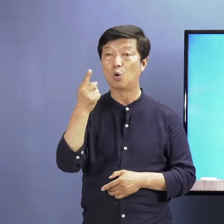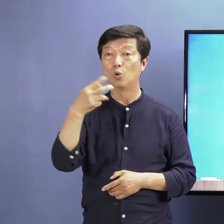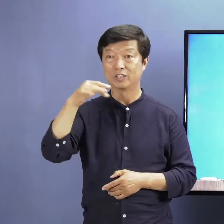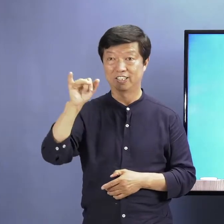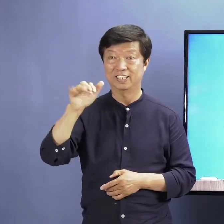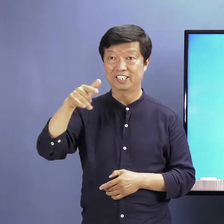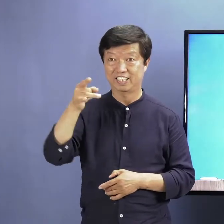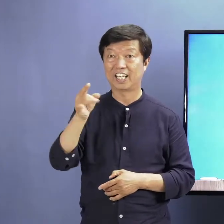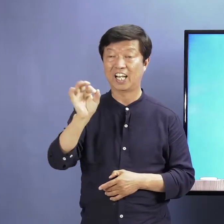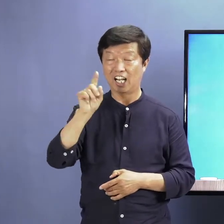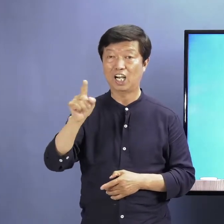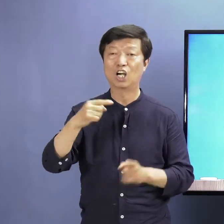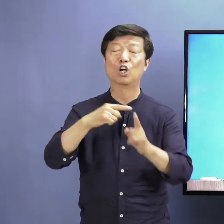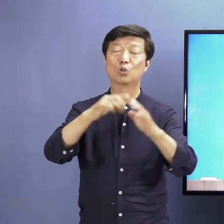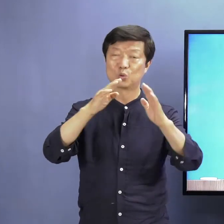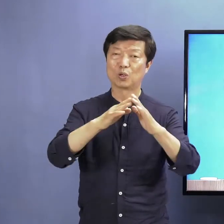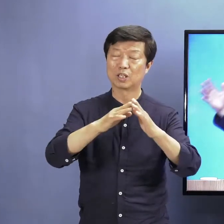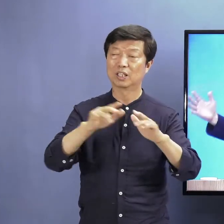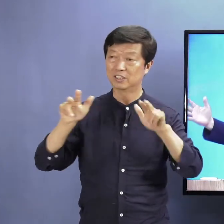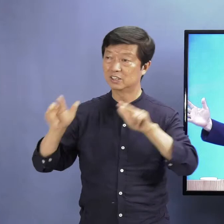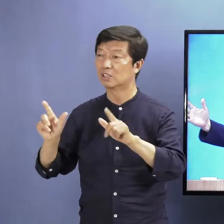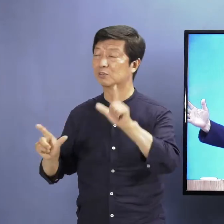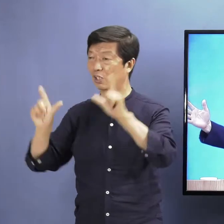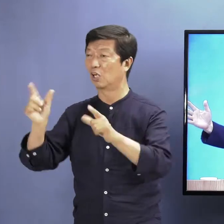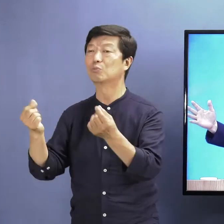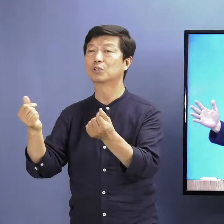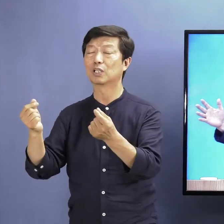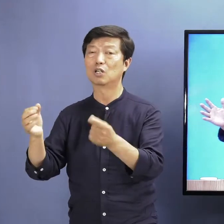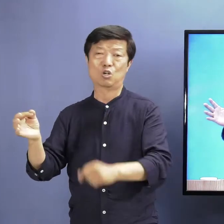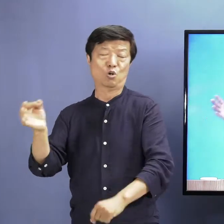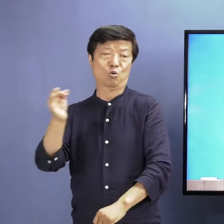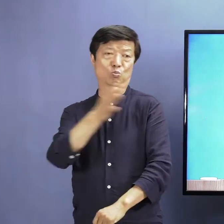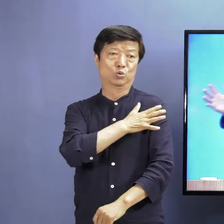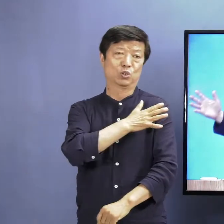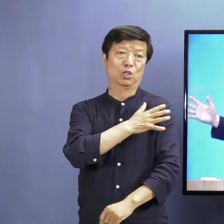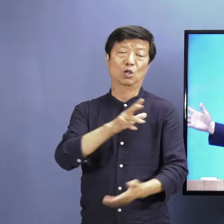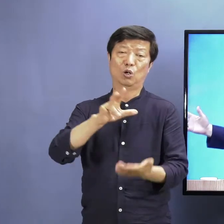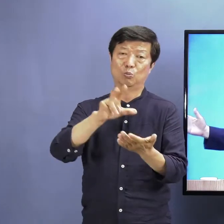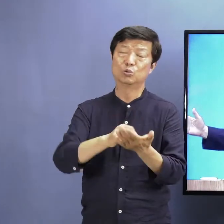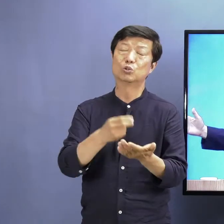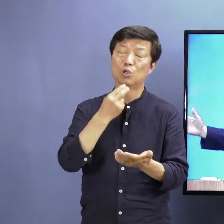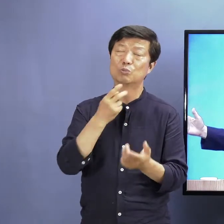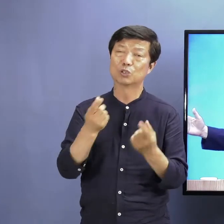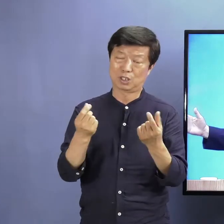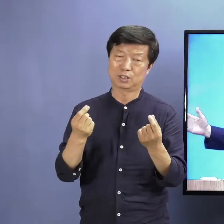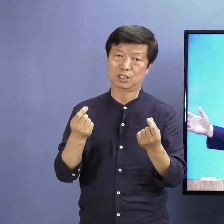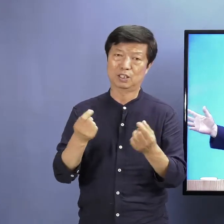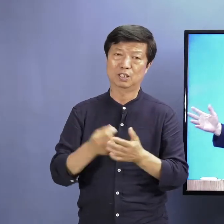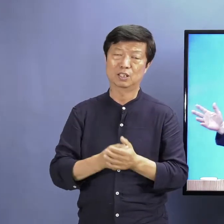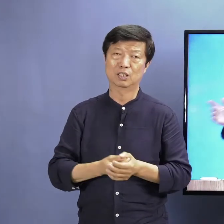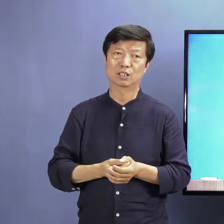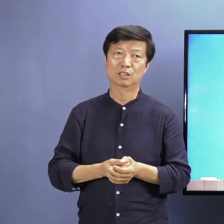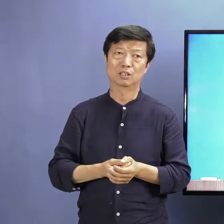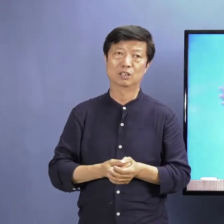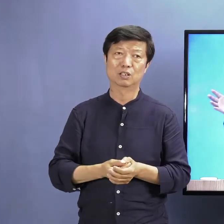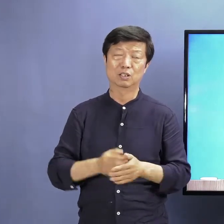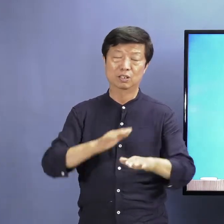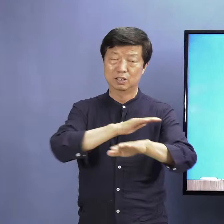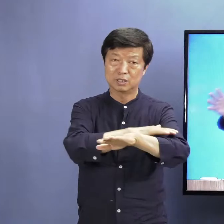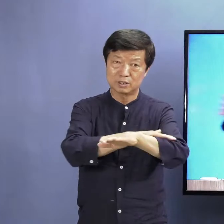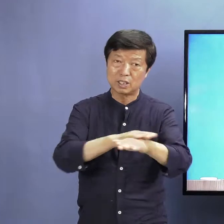아닙니까? 경제적으로 풍요로워요. 문제가 없어 보여요. 잘 믿는 것 같이